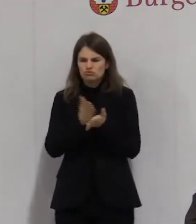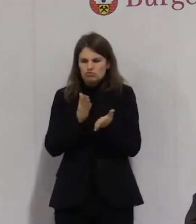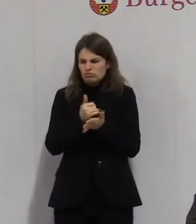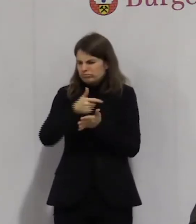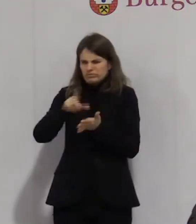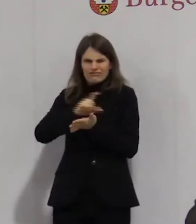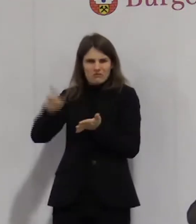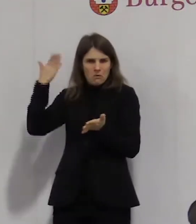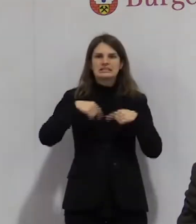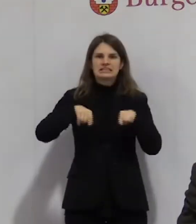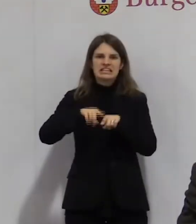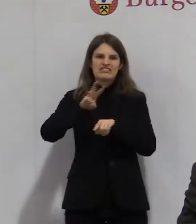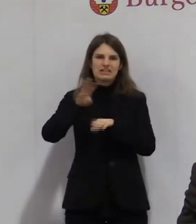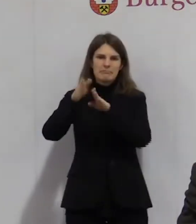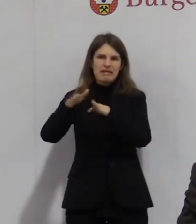einigen Wochen.